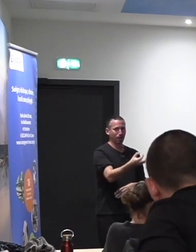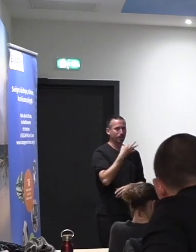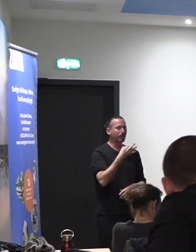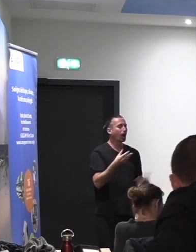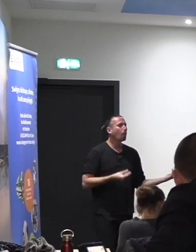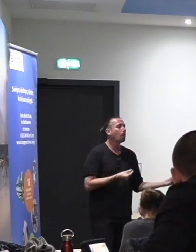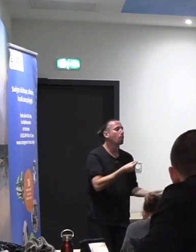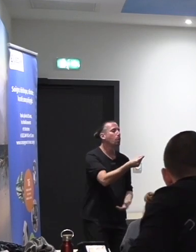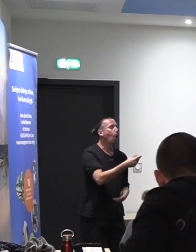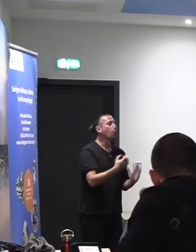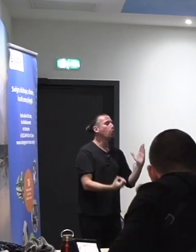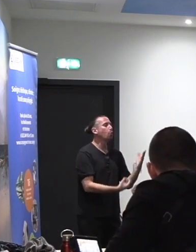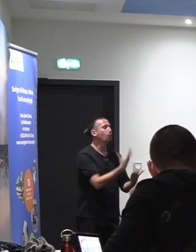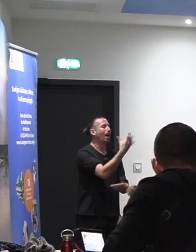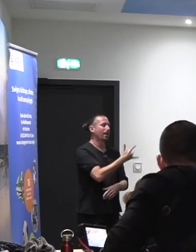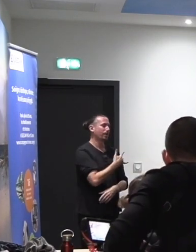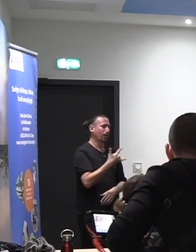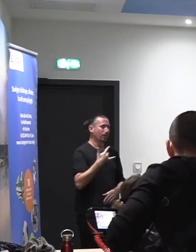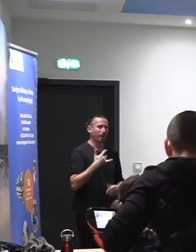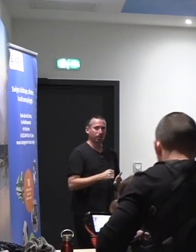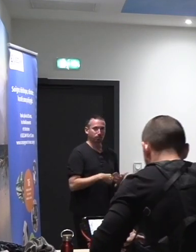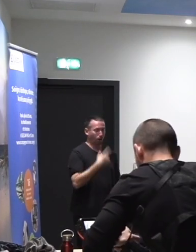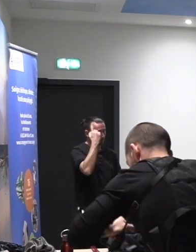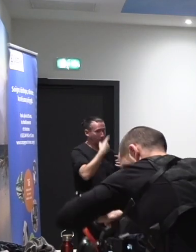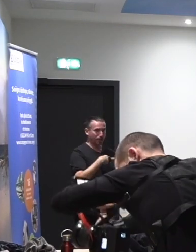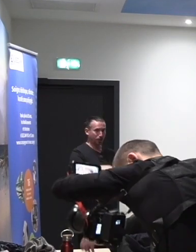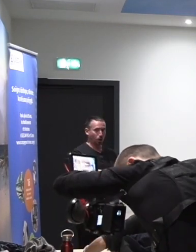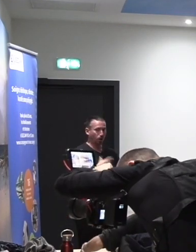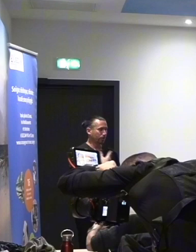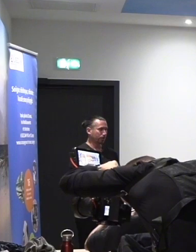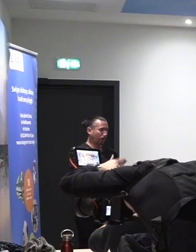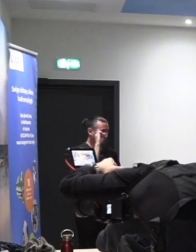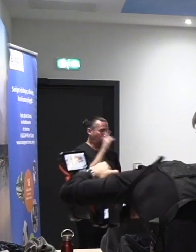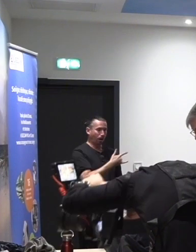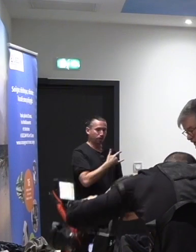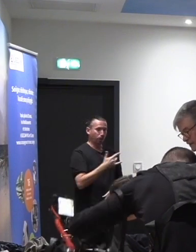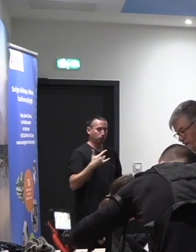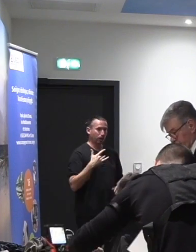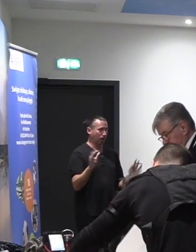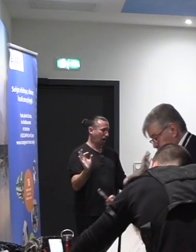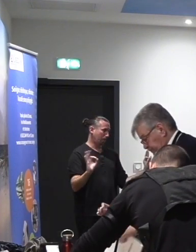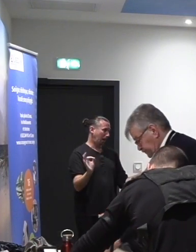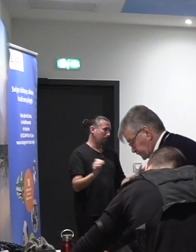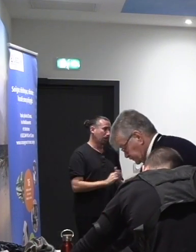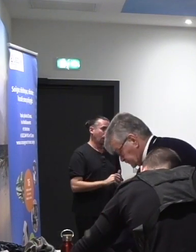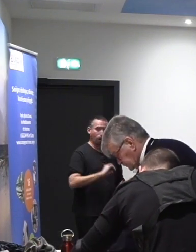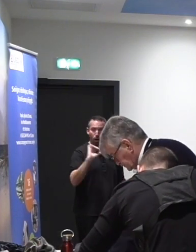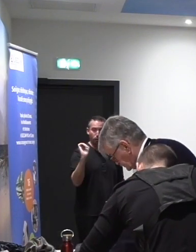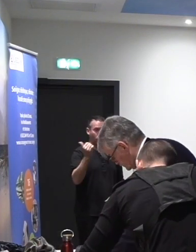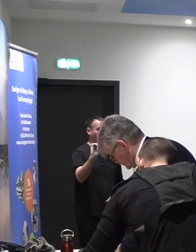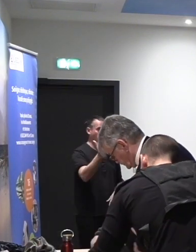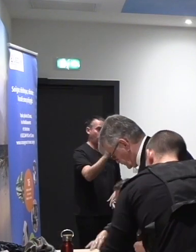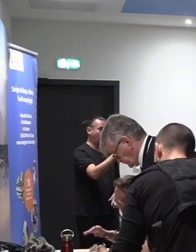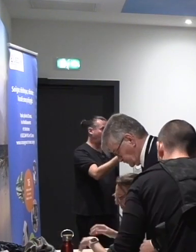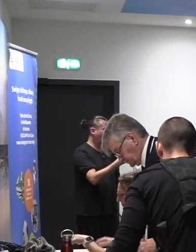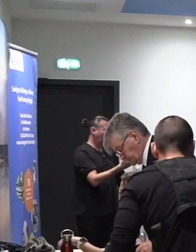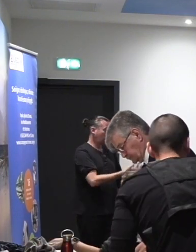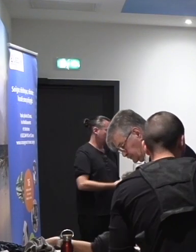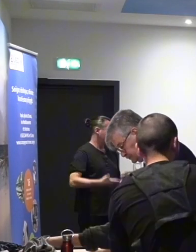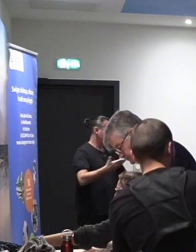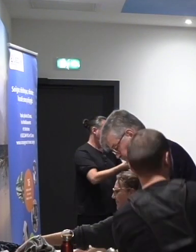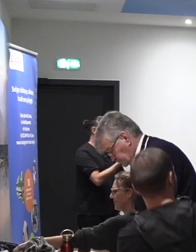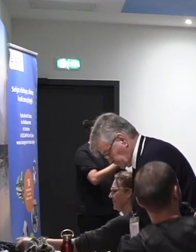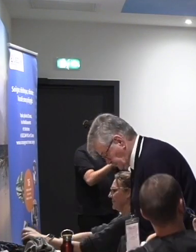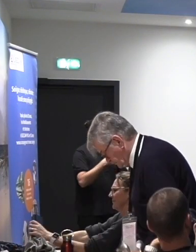la santé. En fait, je m'élève contre ça, puisqu'il n'y a pas de santé. Nous sommes tous dans un état différent, il n'y en a pas un qui est mieux qu'un